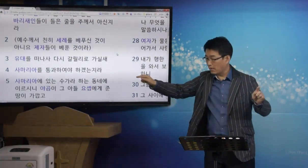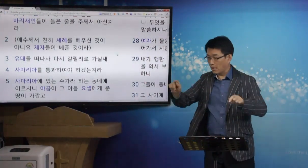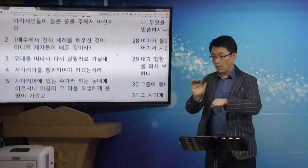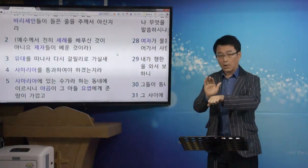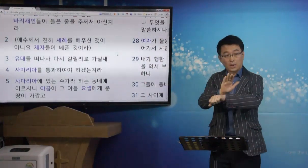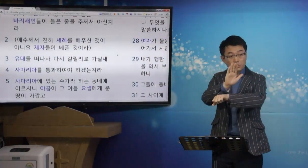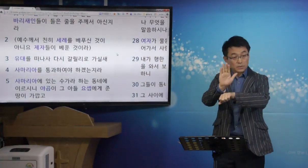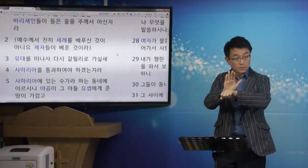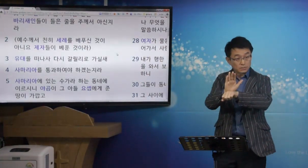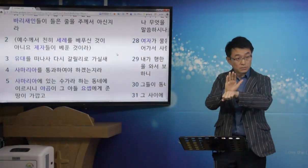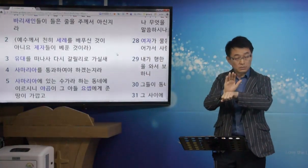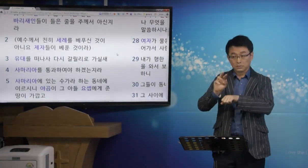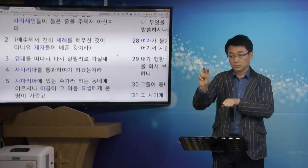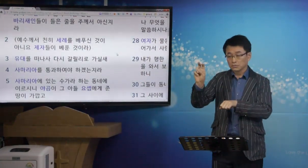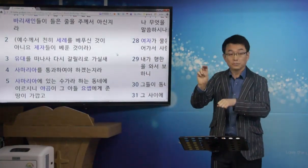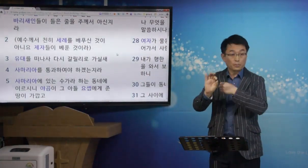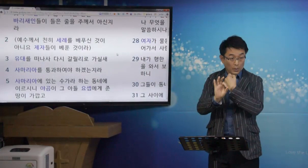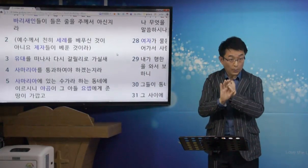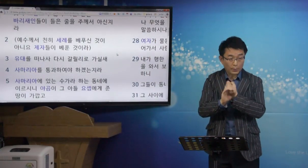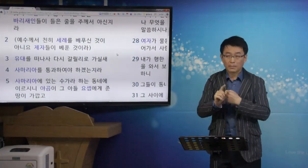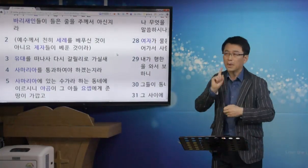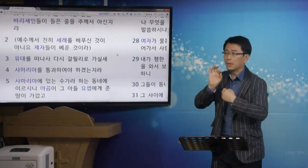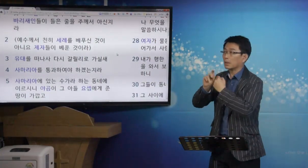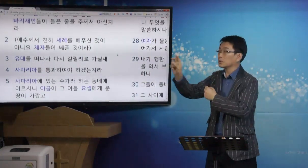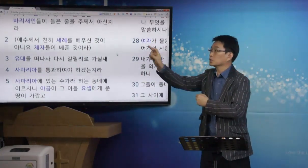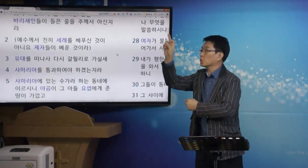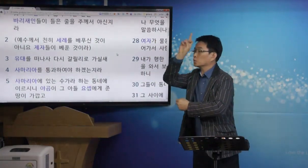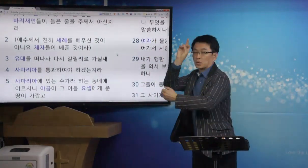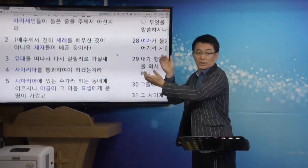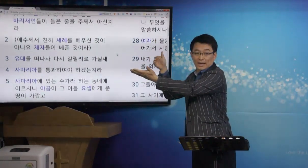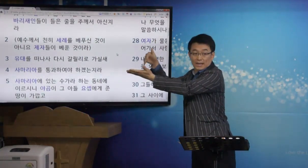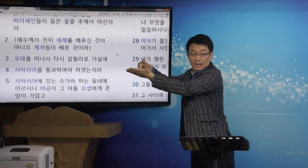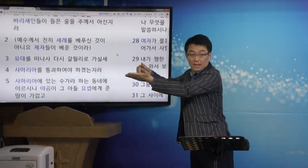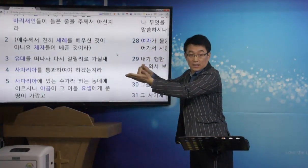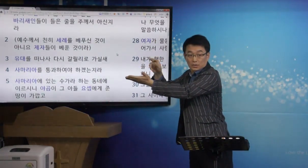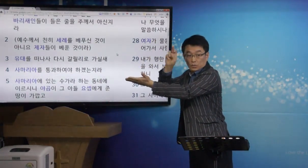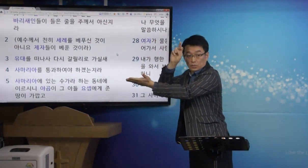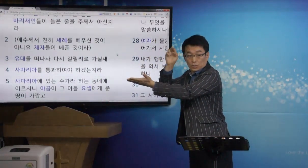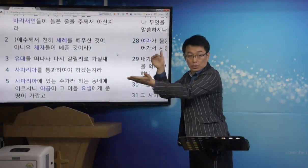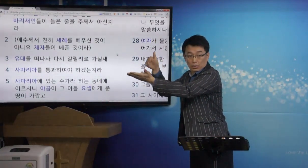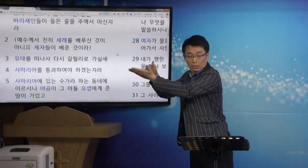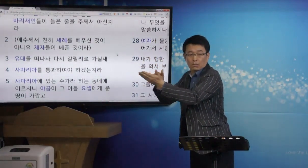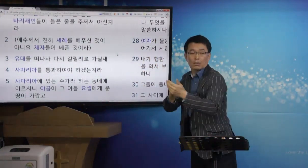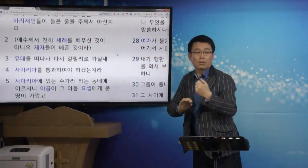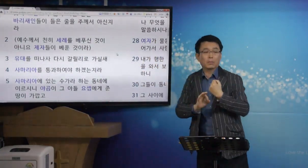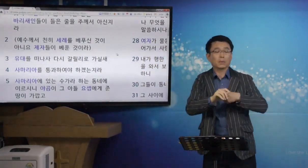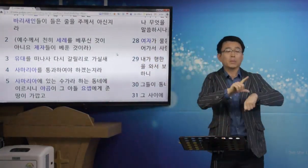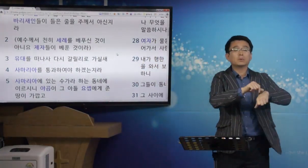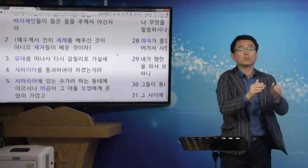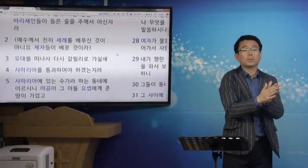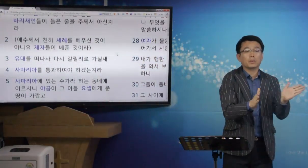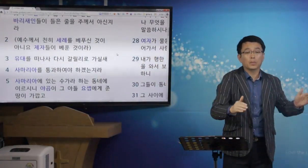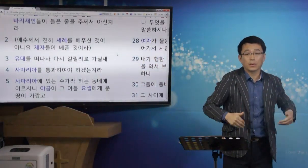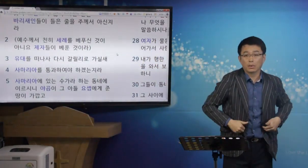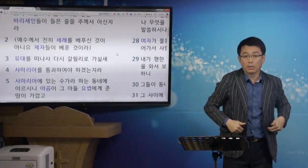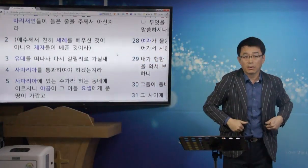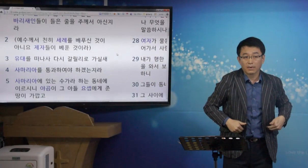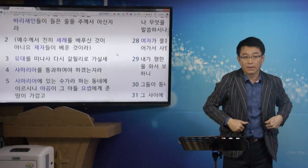예루살렘에서부터 9시간 30분 거리이기 때문에 12시에 도착하게 되면 새벽 몇 시에